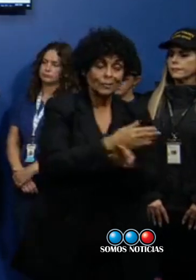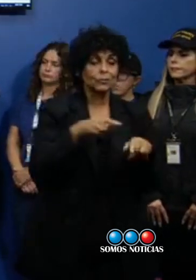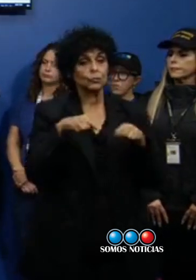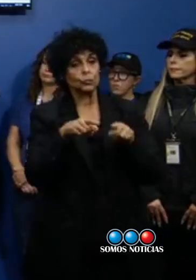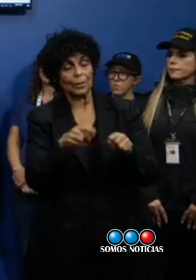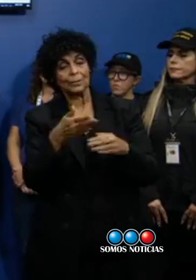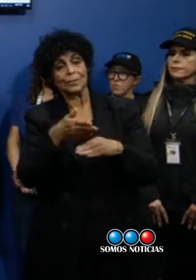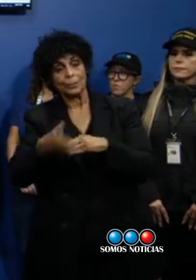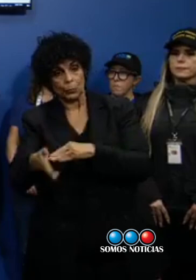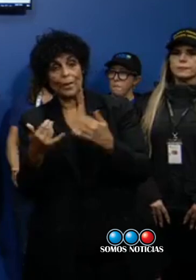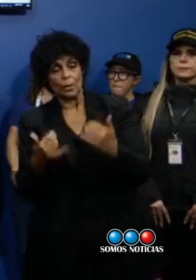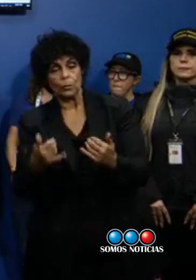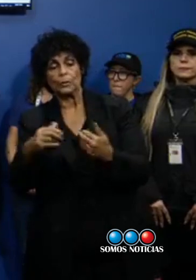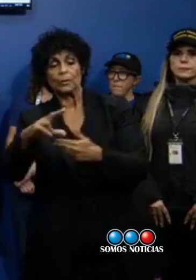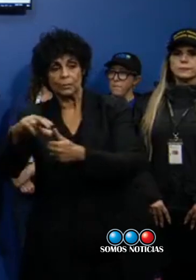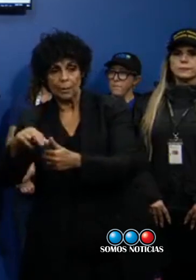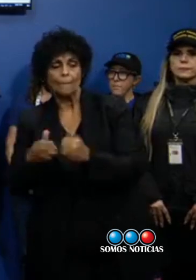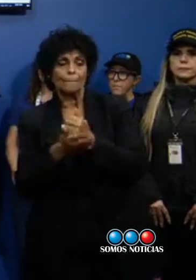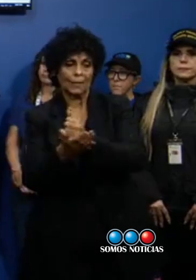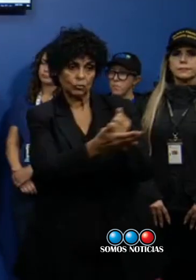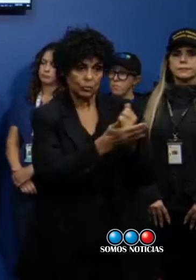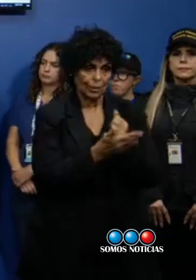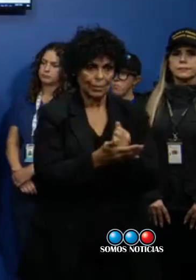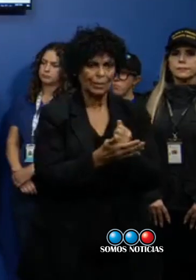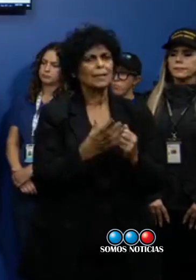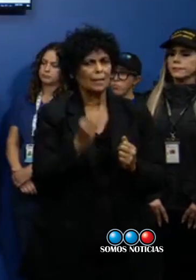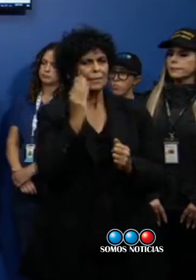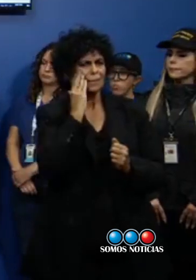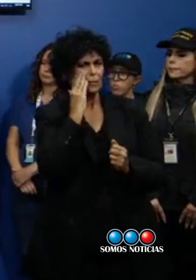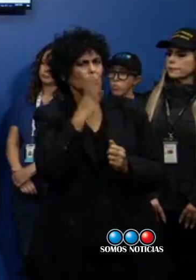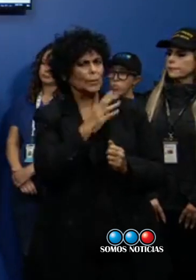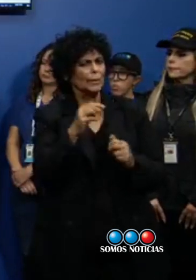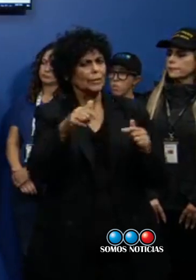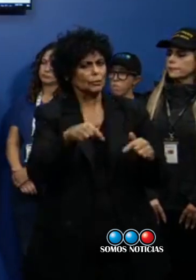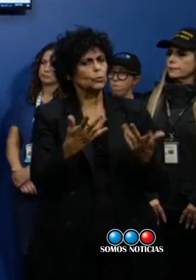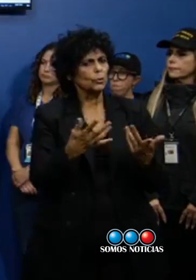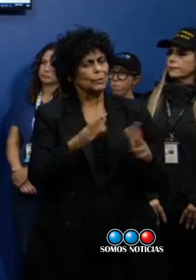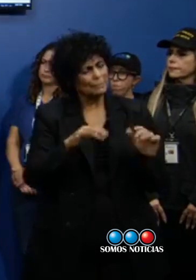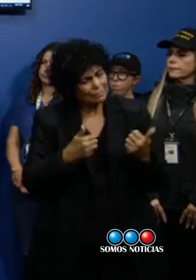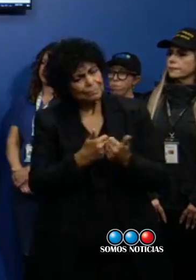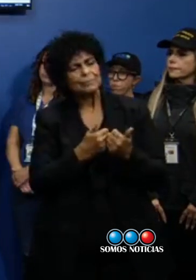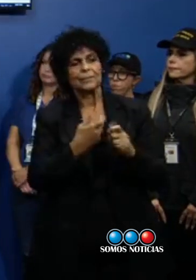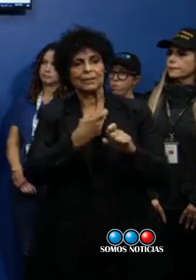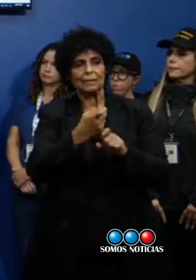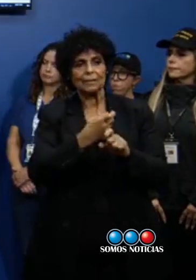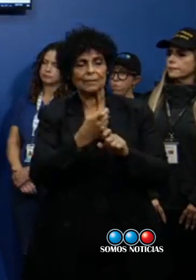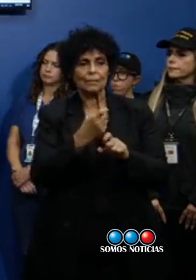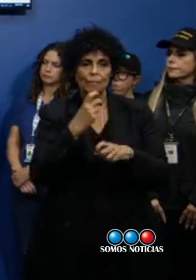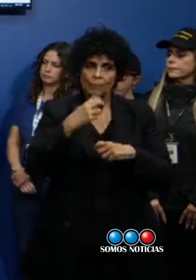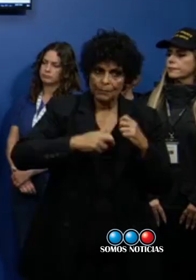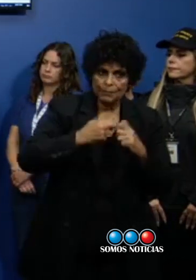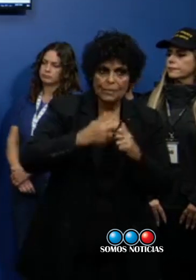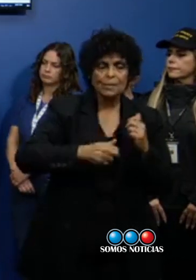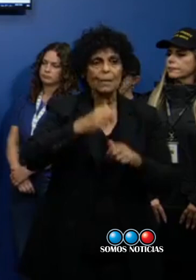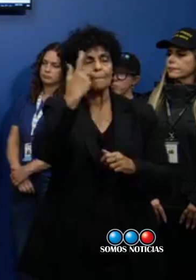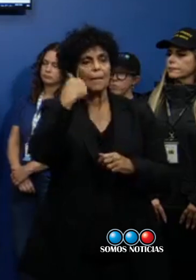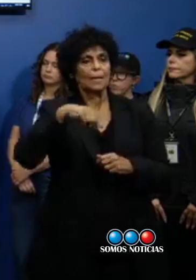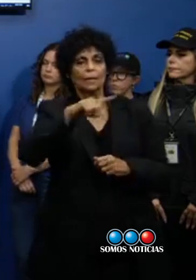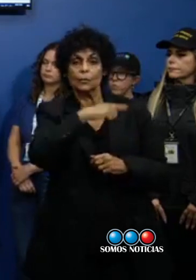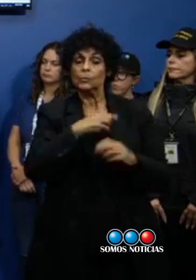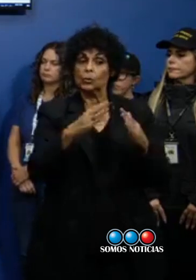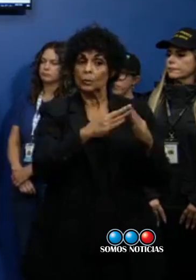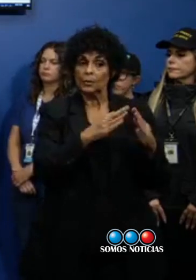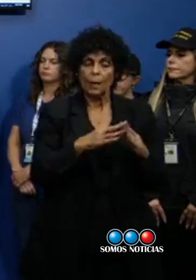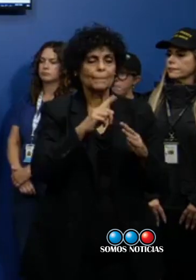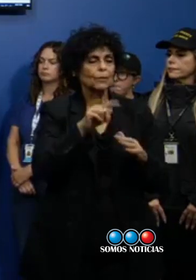situación entendemos que esto ha sido un momento difícil para nuestra comunidad si necesitan ayuda no no duden en comunicarse con nosotros